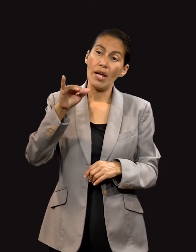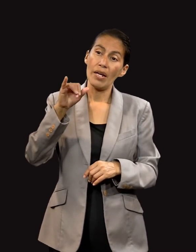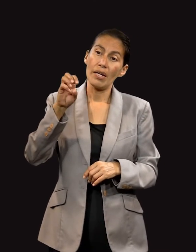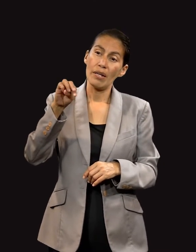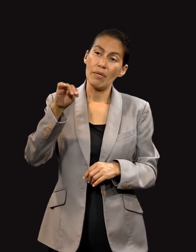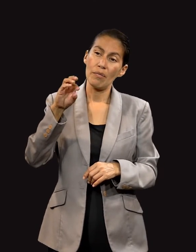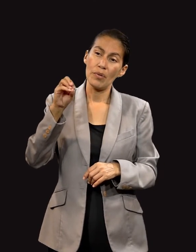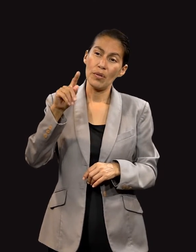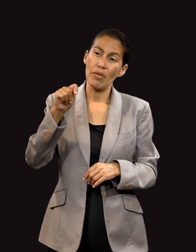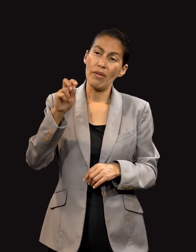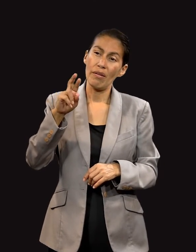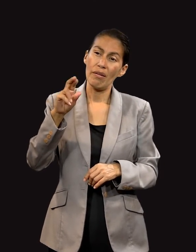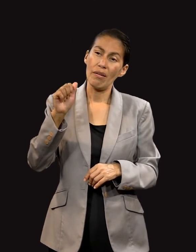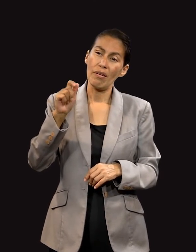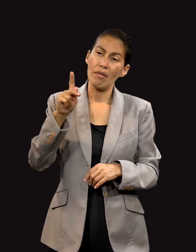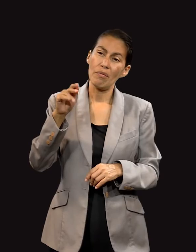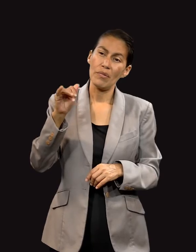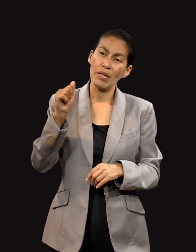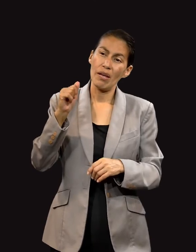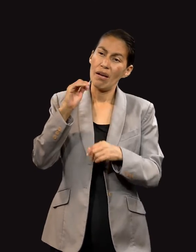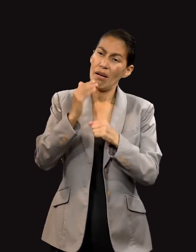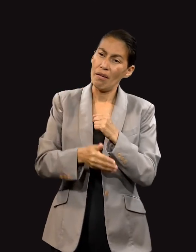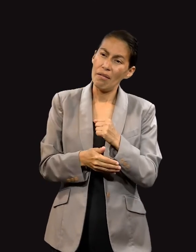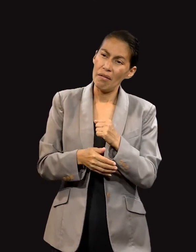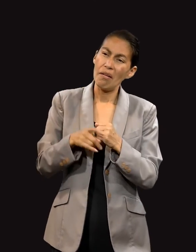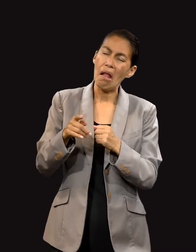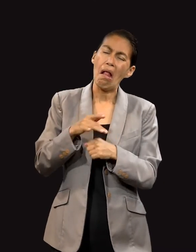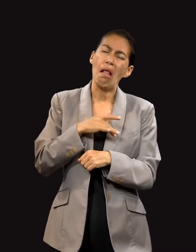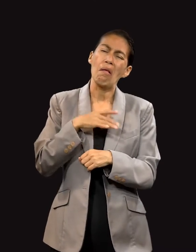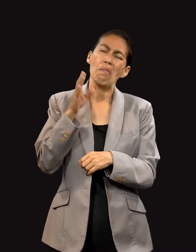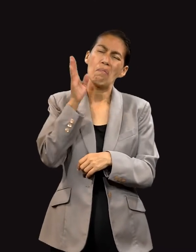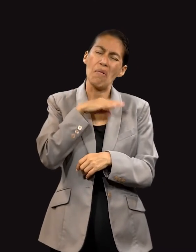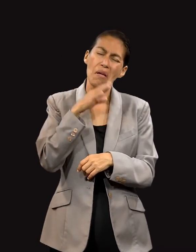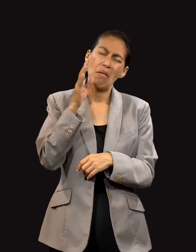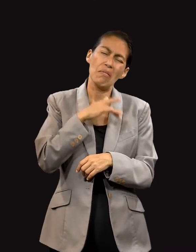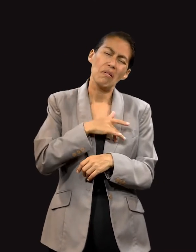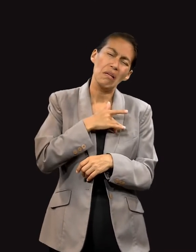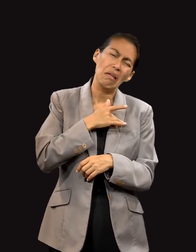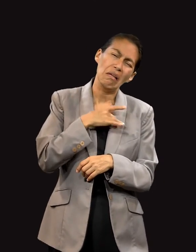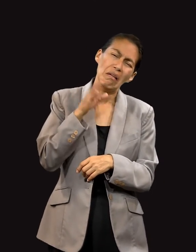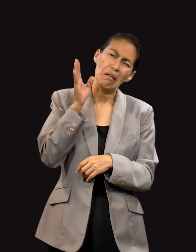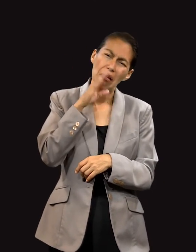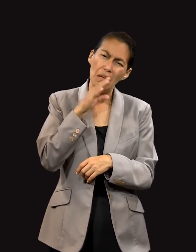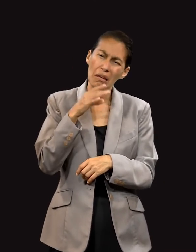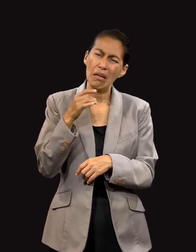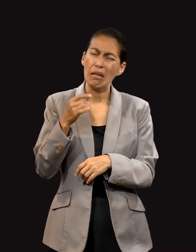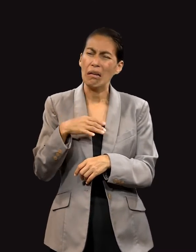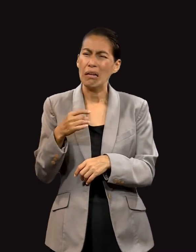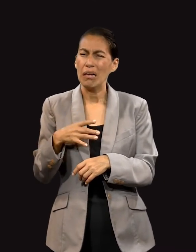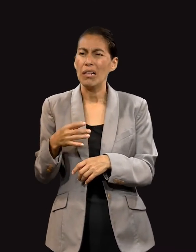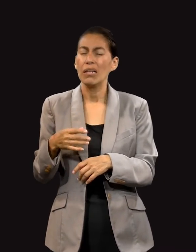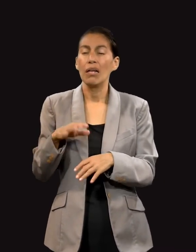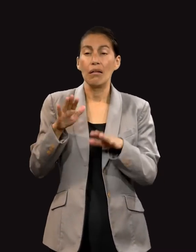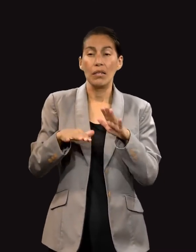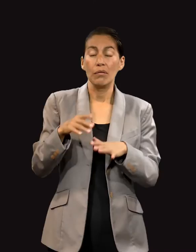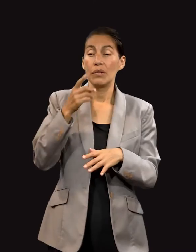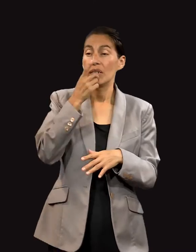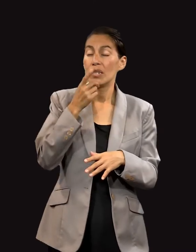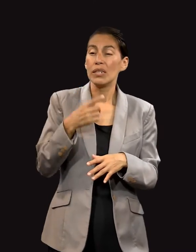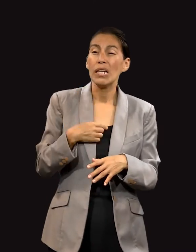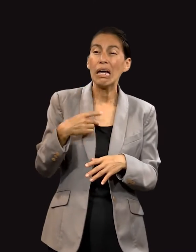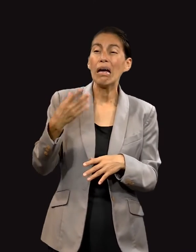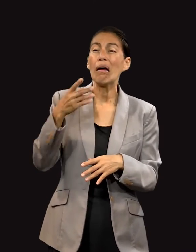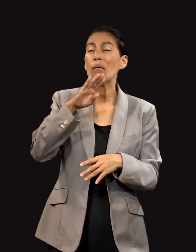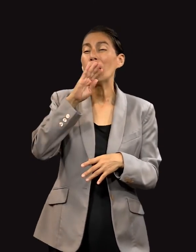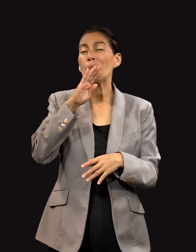quimio se sentía muy mal, muy mal. Y luego preguntaba, mamá, es que me siento muy mal, ¿qué puedo tomar? Y ya le decía